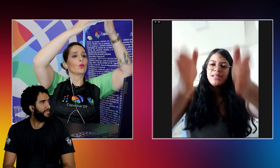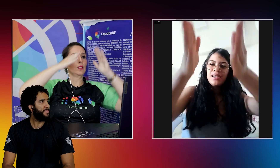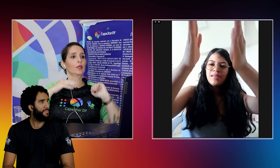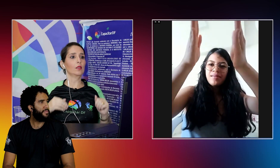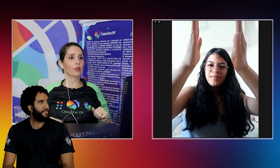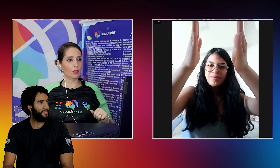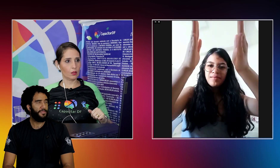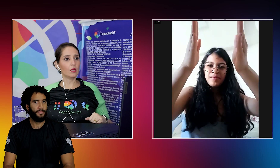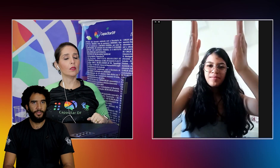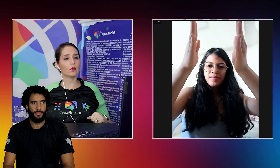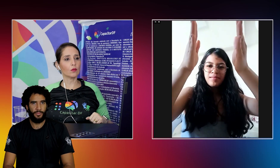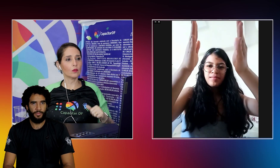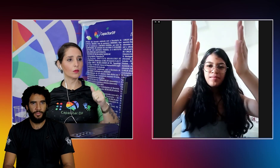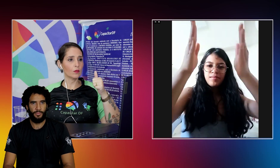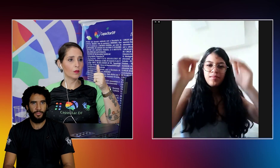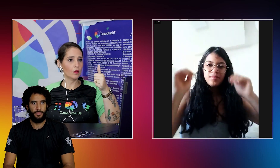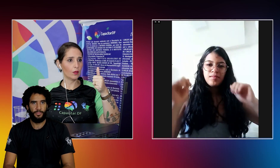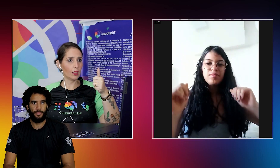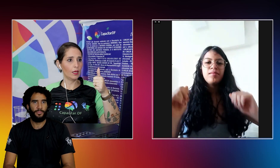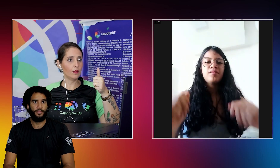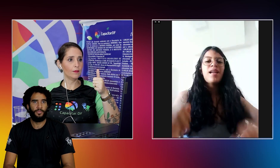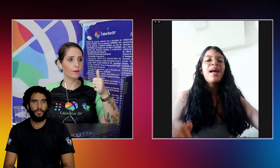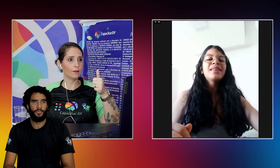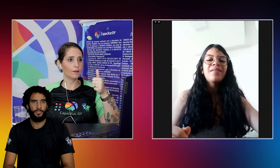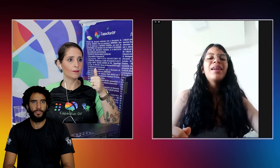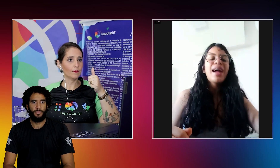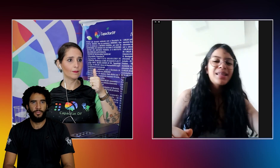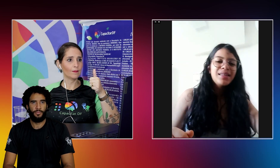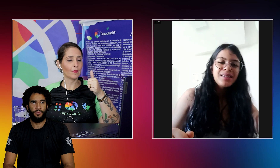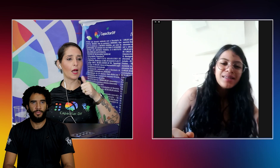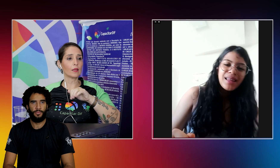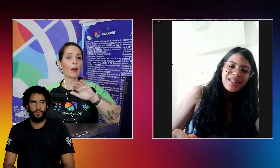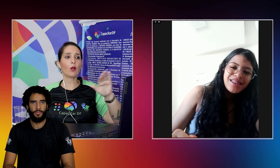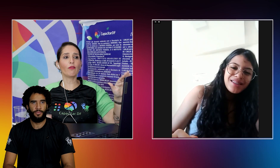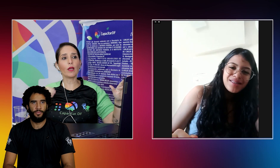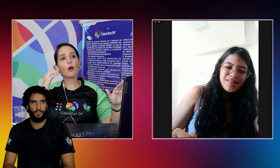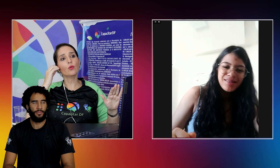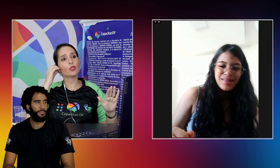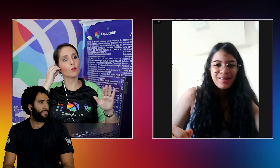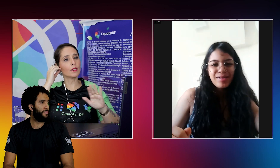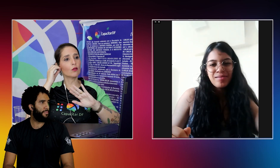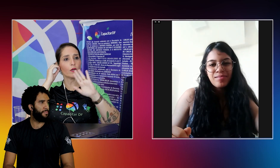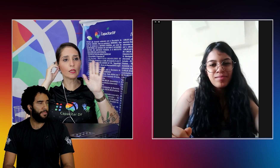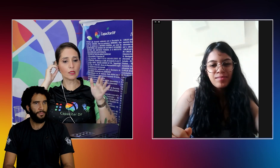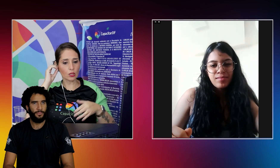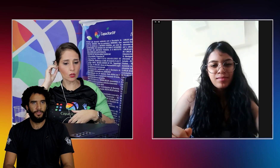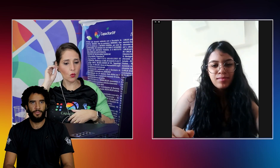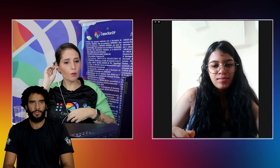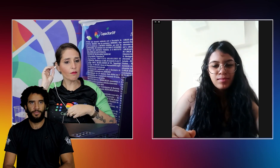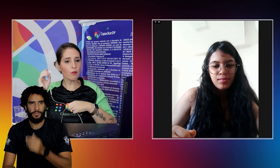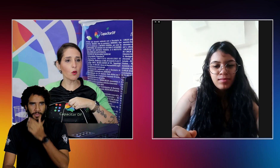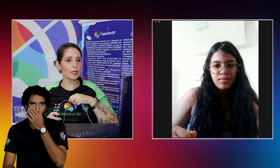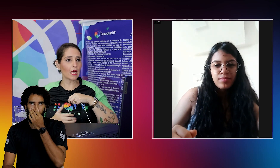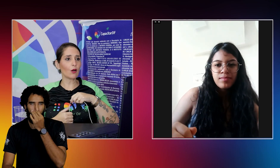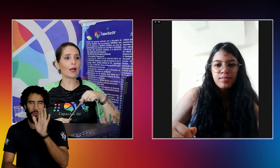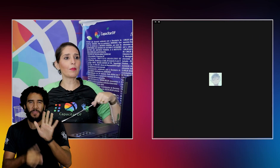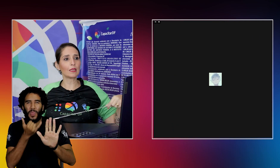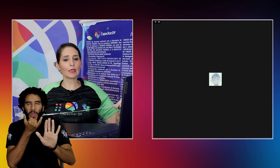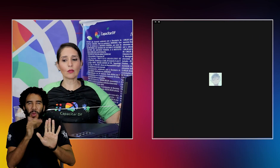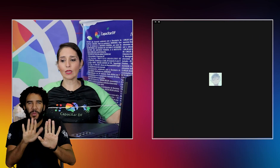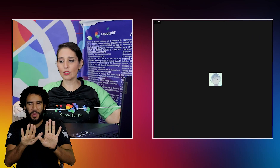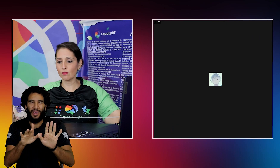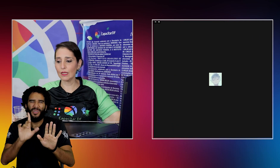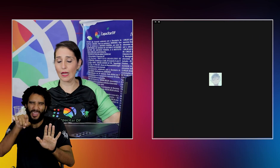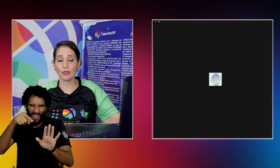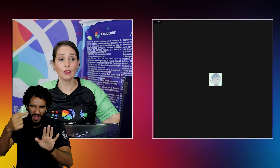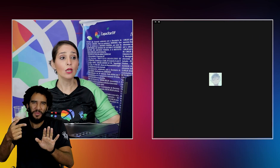assim. torre. Isso. Ok? Ah, tá, obrigada. Era Nada. só Paula isso. foi a última. Silvana, desculpa, vamos começar agora a